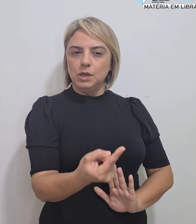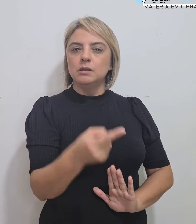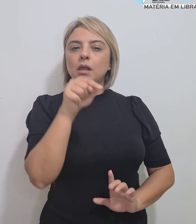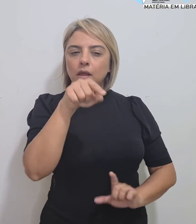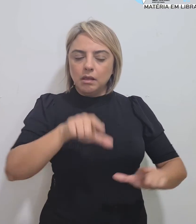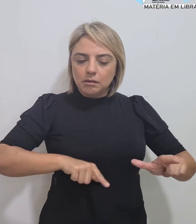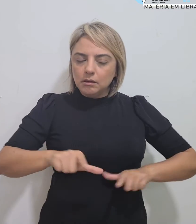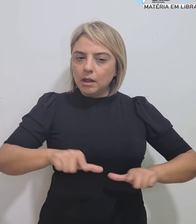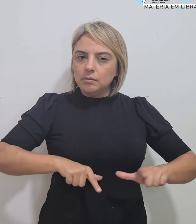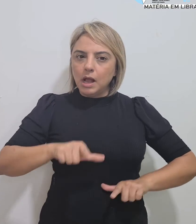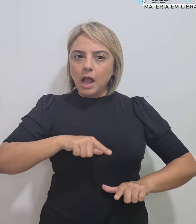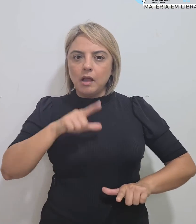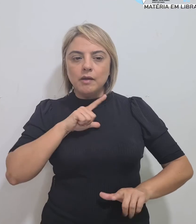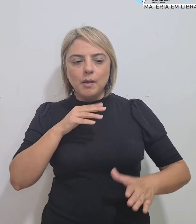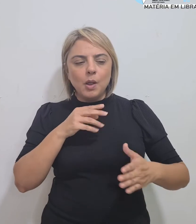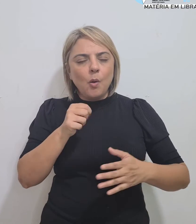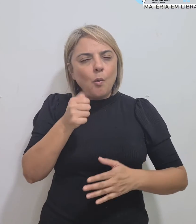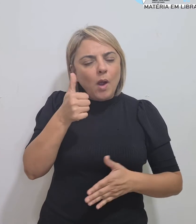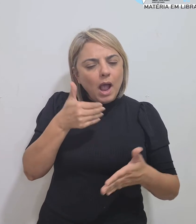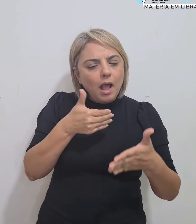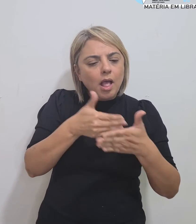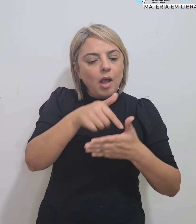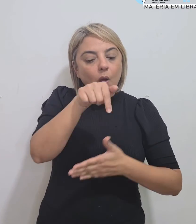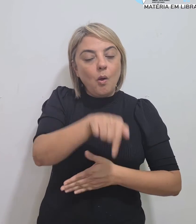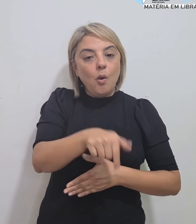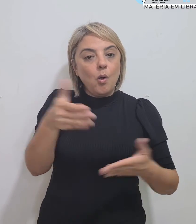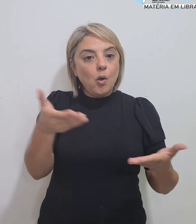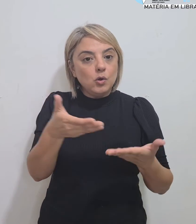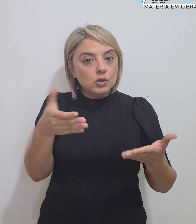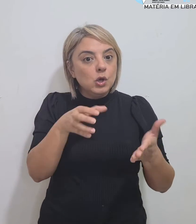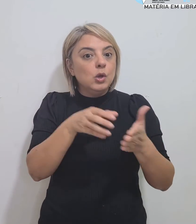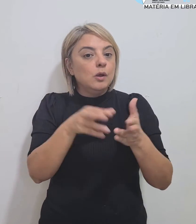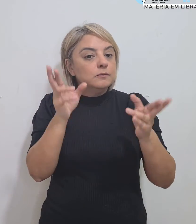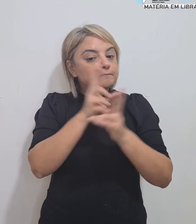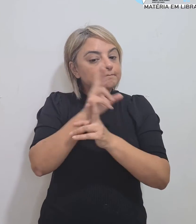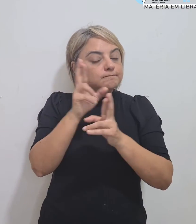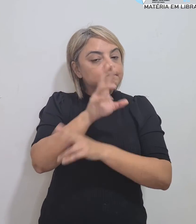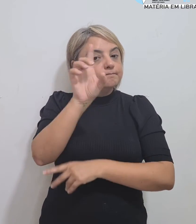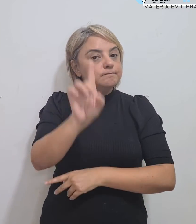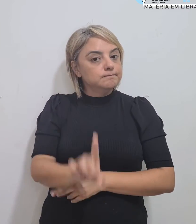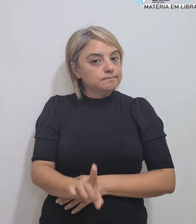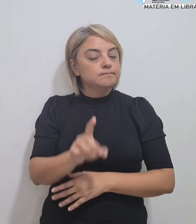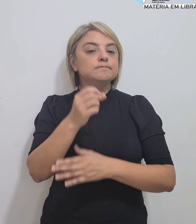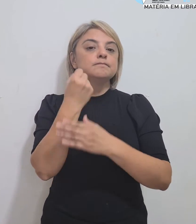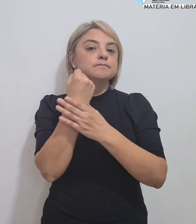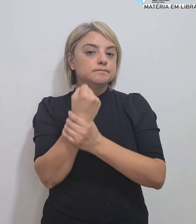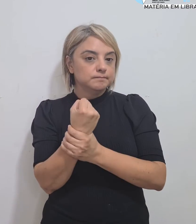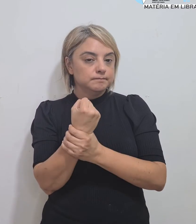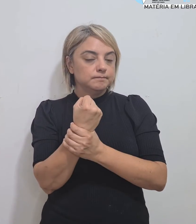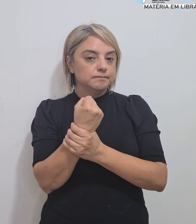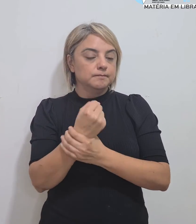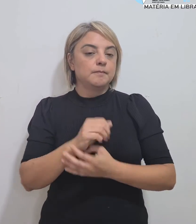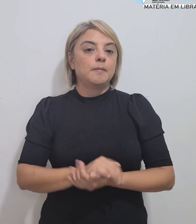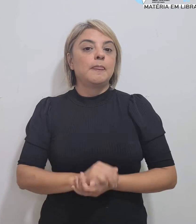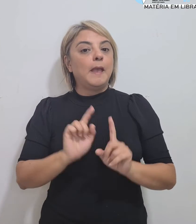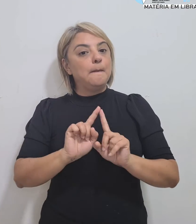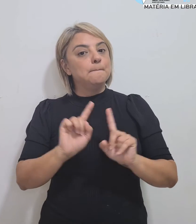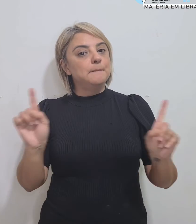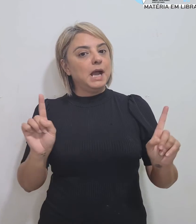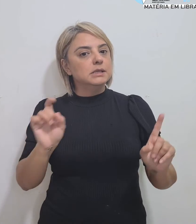Tais cargos são os que mais vão se aproximar da realidade que existe hoje na relação de direitos e garantias em vigor. Porém,